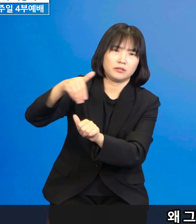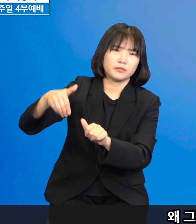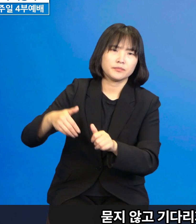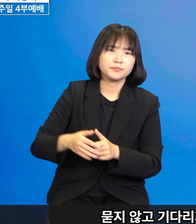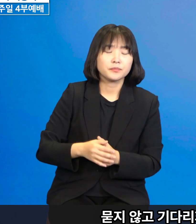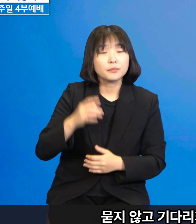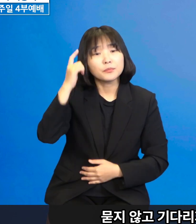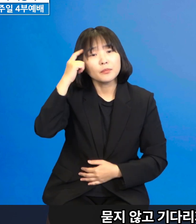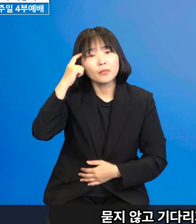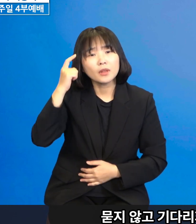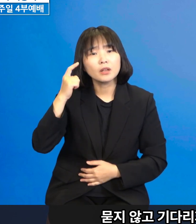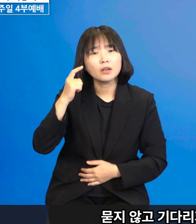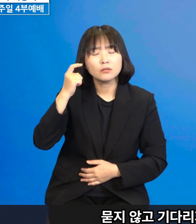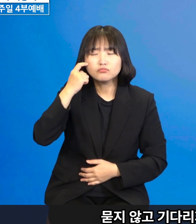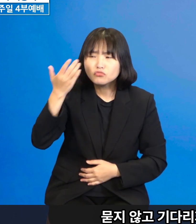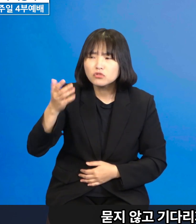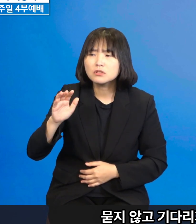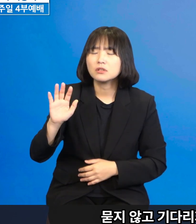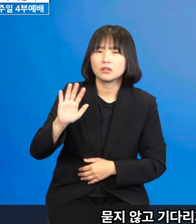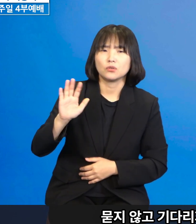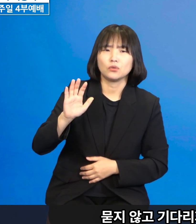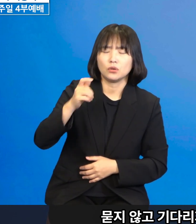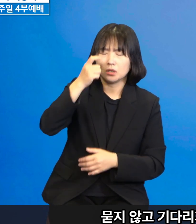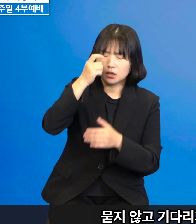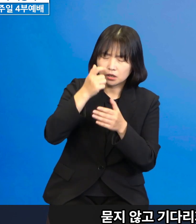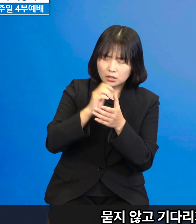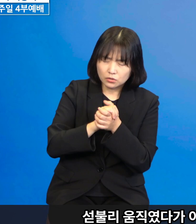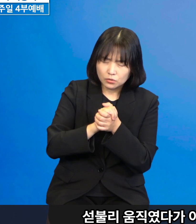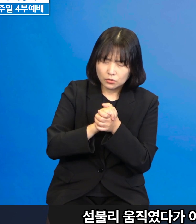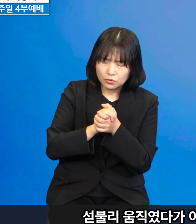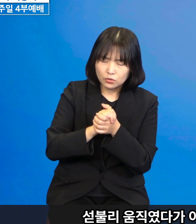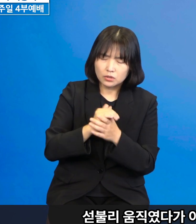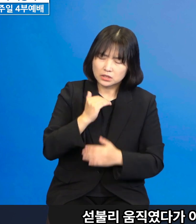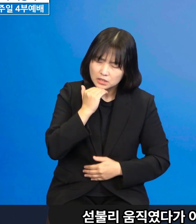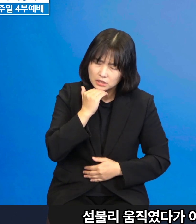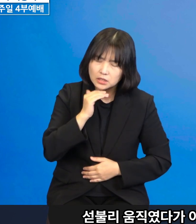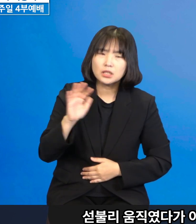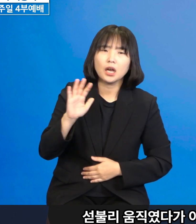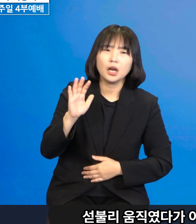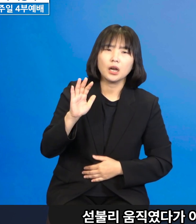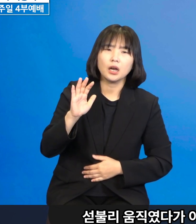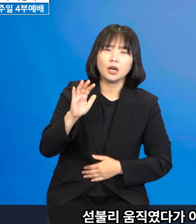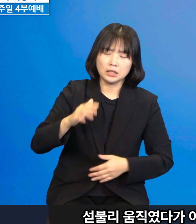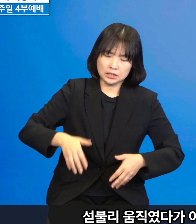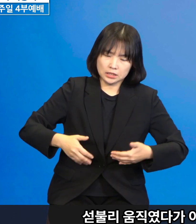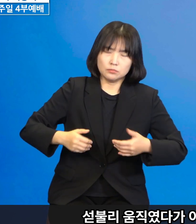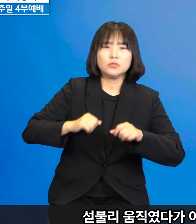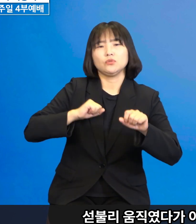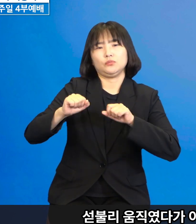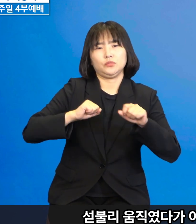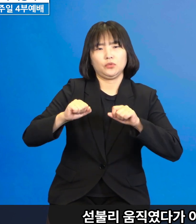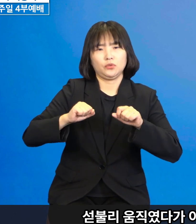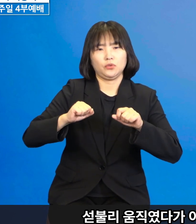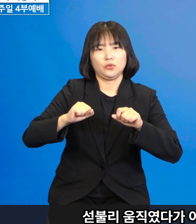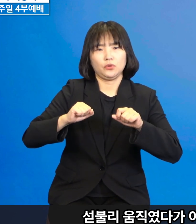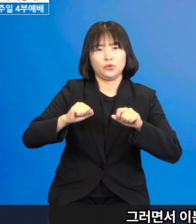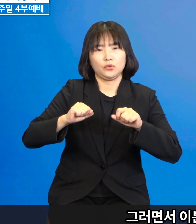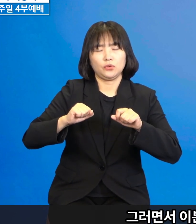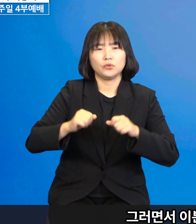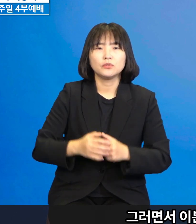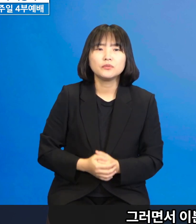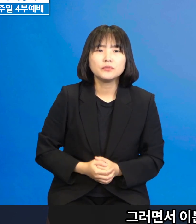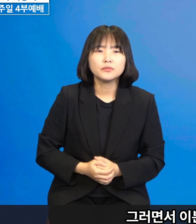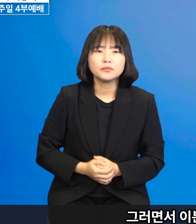왜 그렇다고요? 묻지 않고 기다리지 않고 응답받지 않고 섣불리 움직였다가 이런 일을 당하게 된